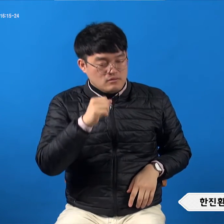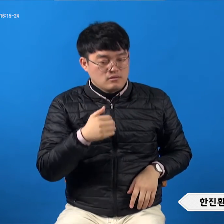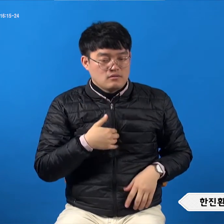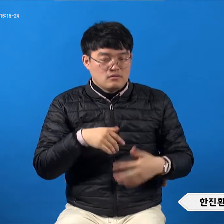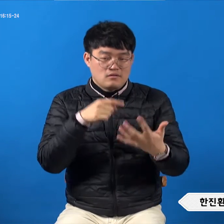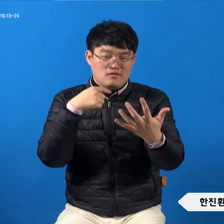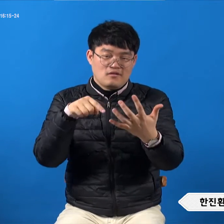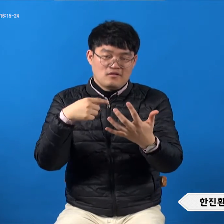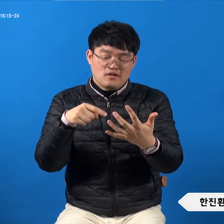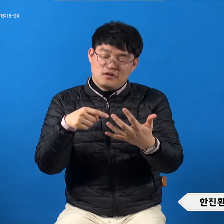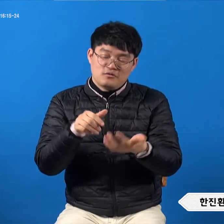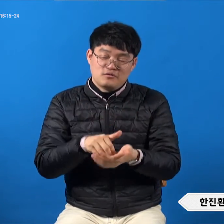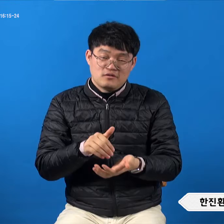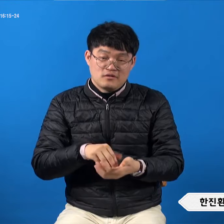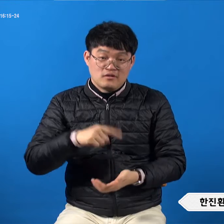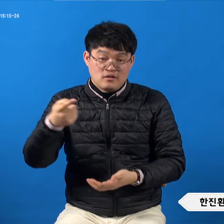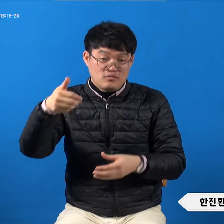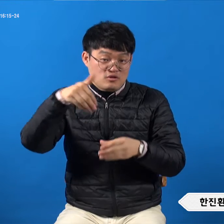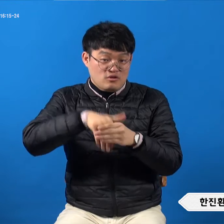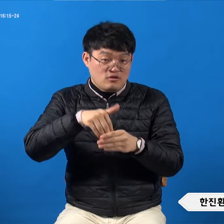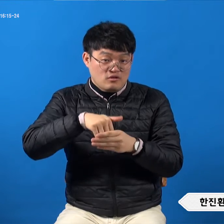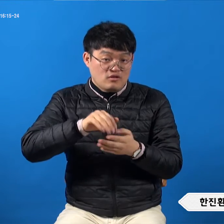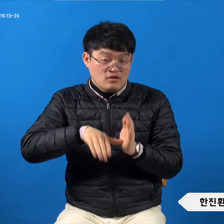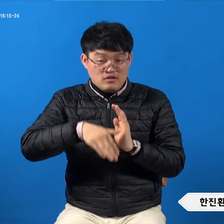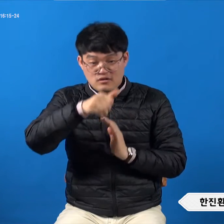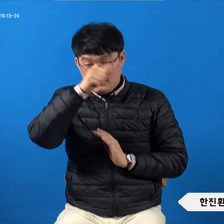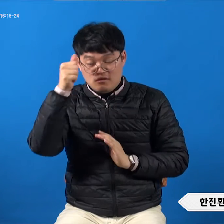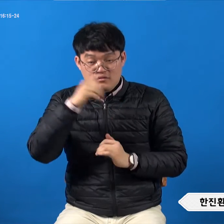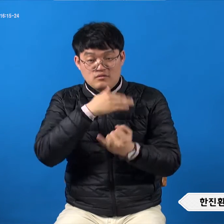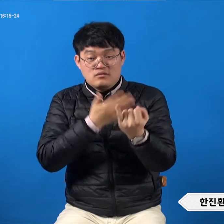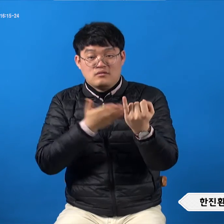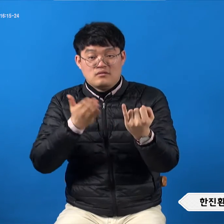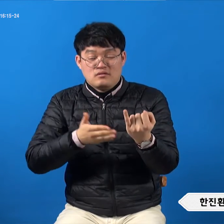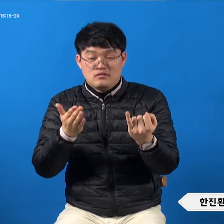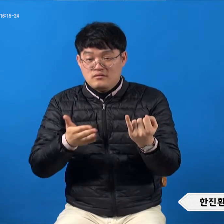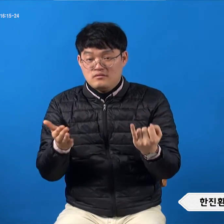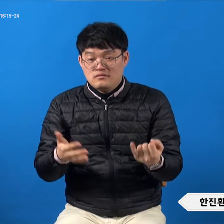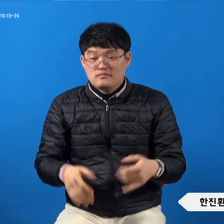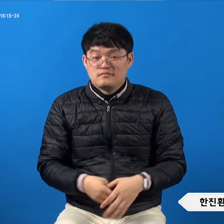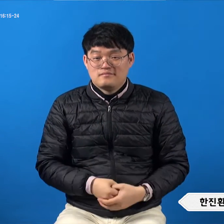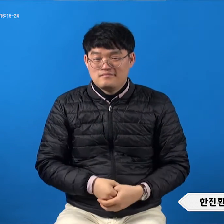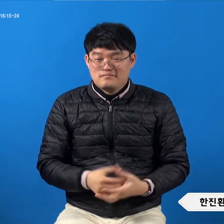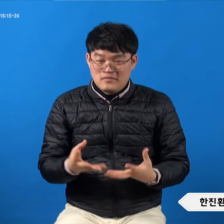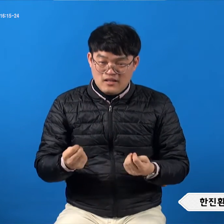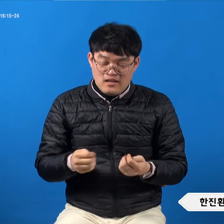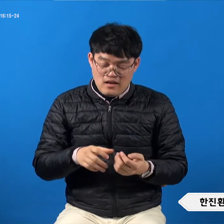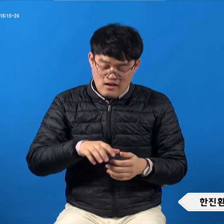괜히 가르쳐 준 것 같은데 다음 선거에서 장로 권사 많이 나오게 생겼는데,